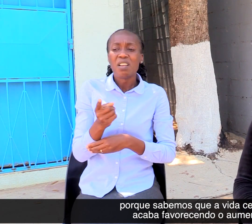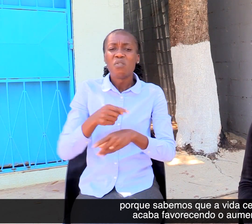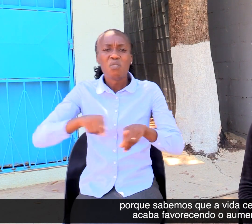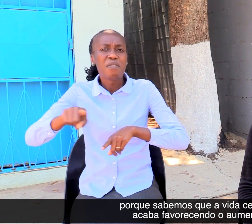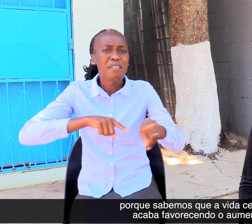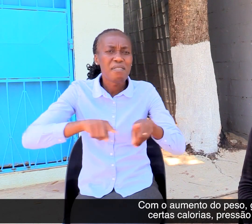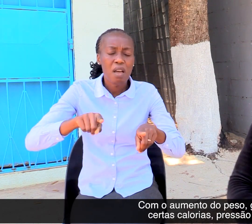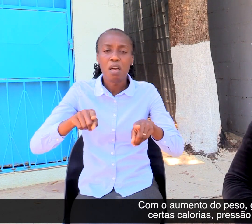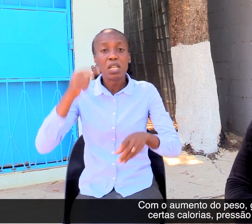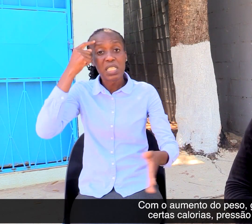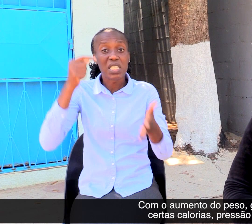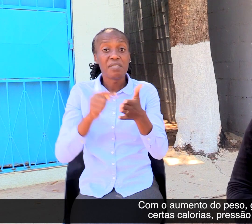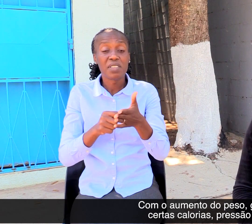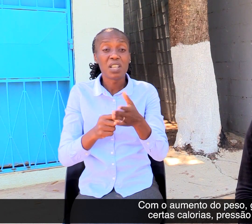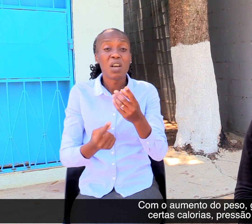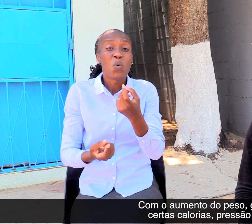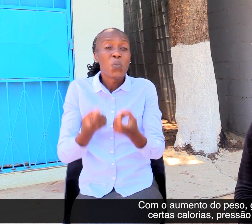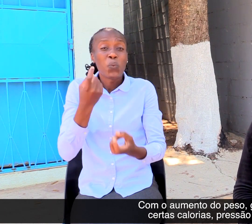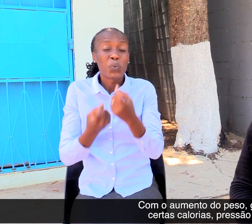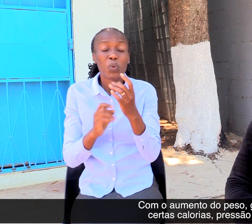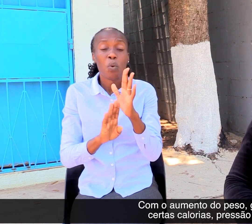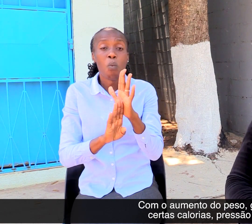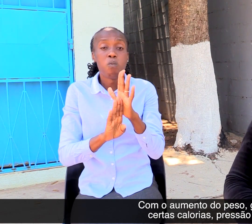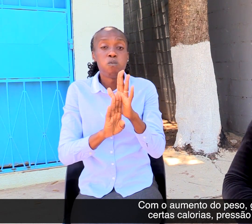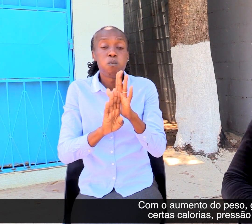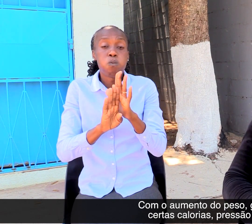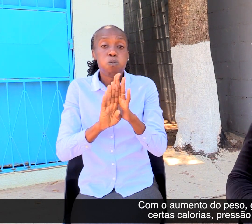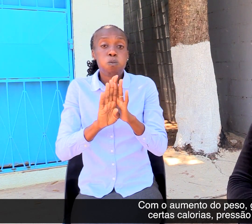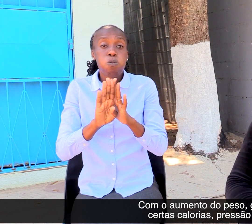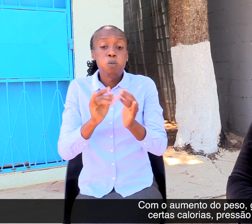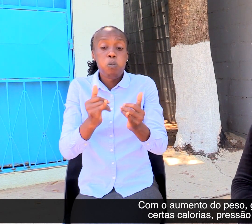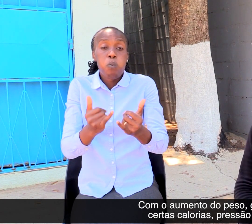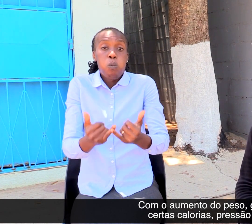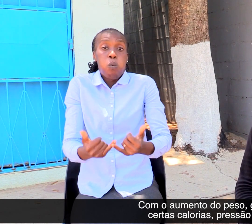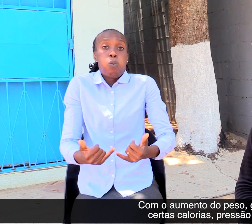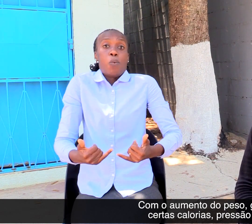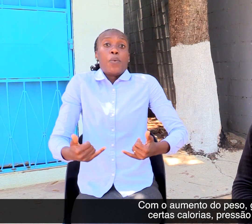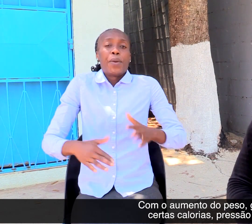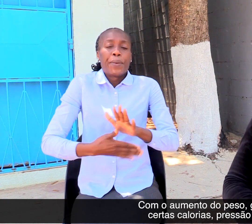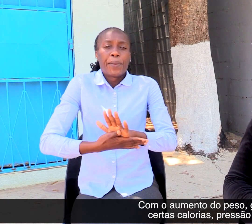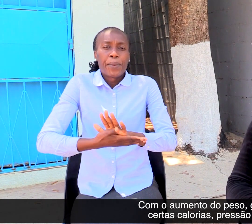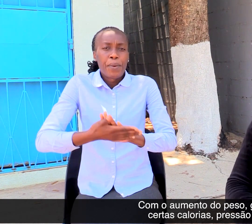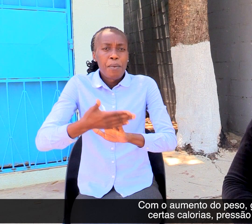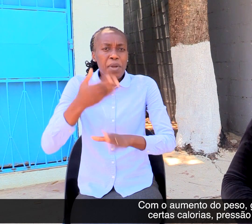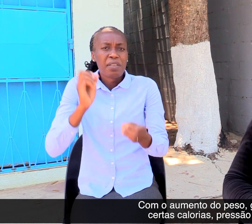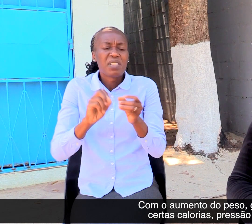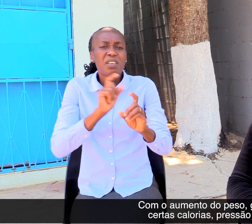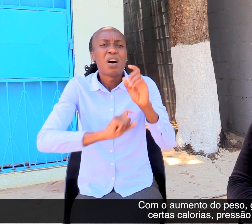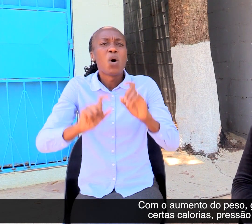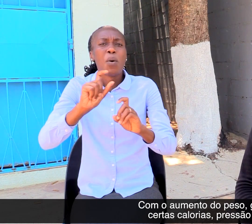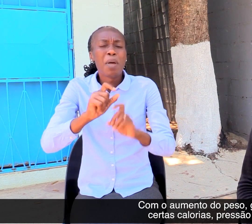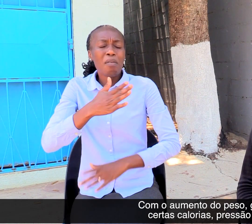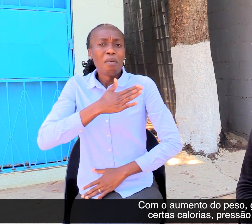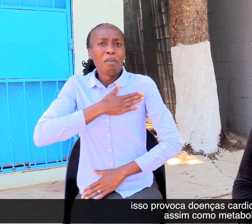o aumento do peso. E quando temos aumento do peso, acabamos ganhando certas calorias, acabamos aumentando a